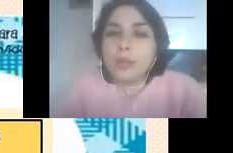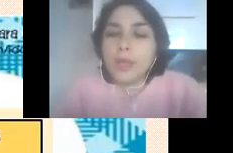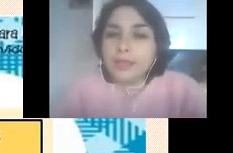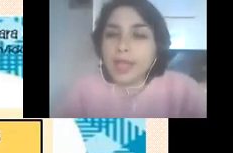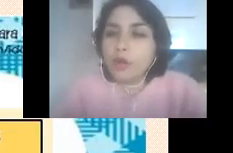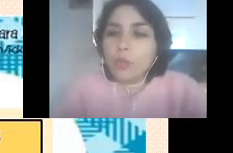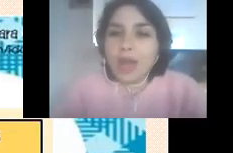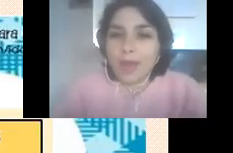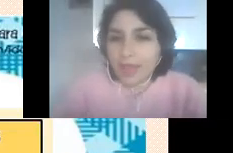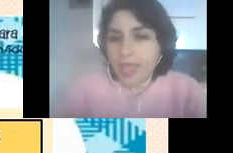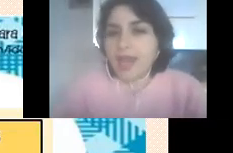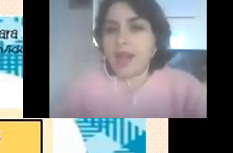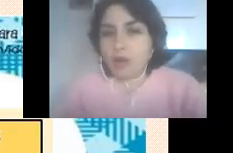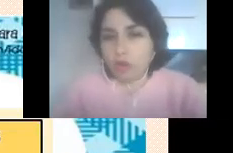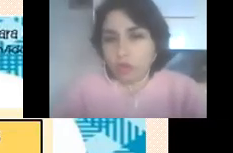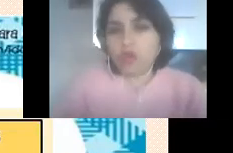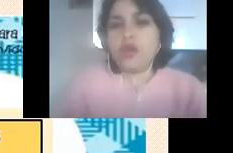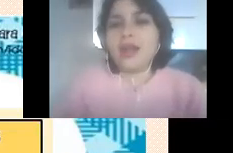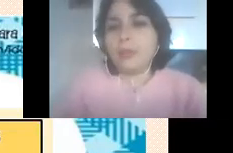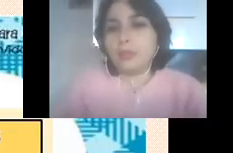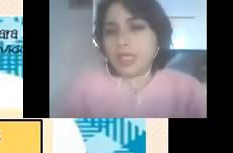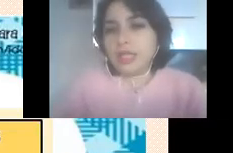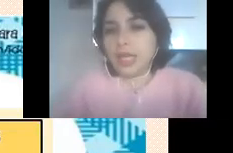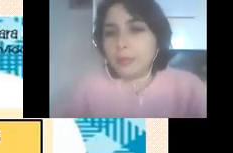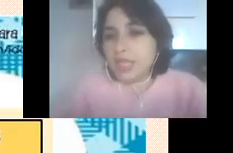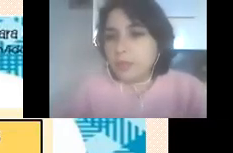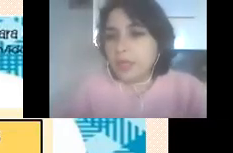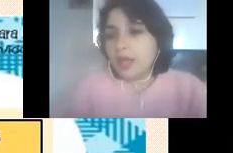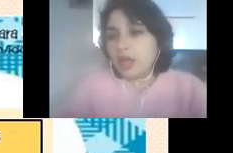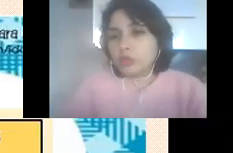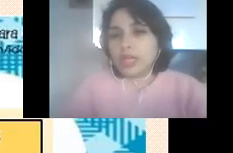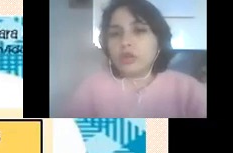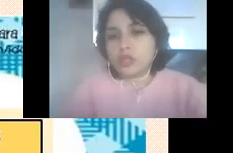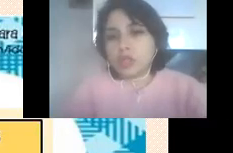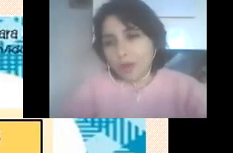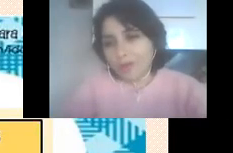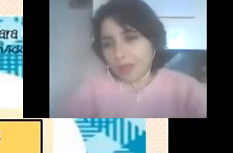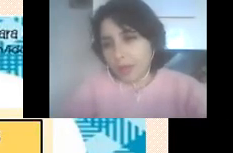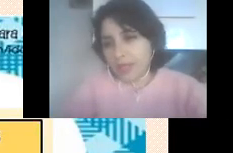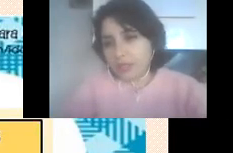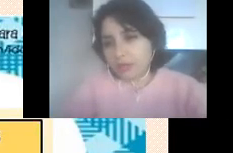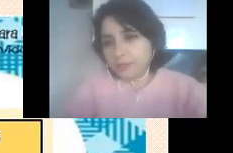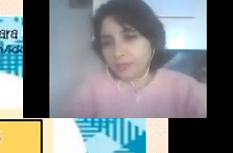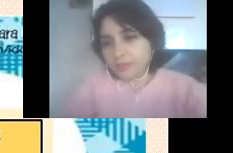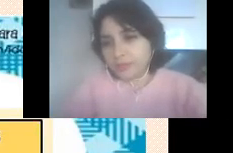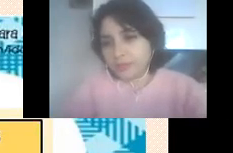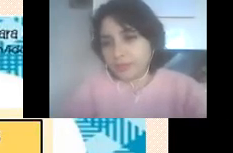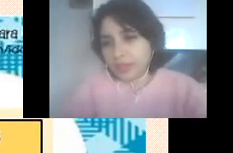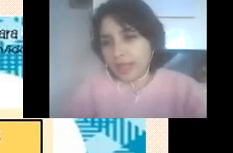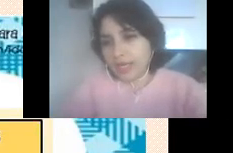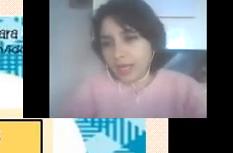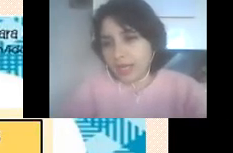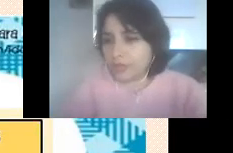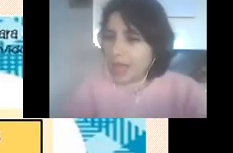de origen vegetal como la madera, el algodón, la pita, el mimbre. Ustedes conocen los muebles de mimbre, ¿cierto?